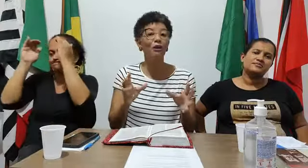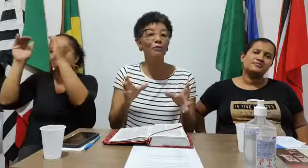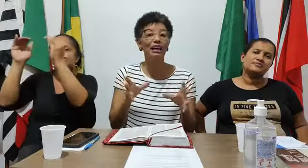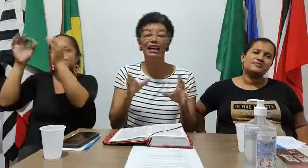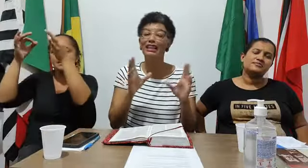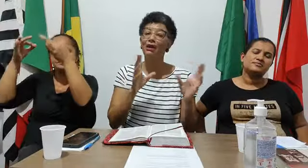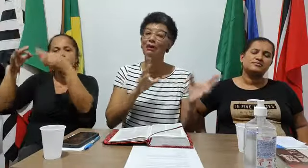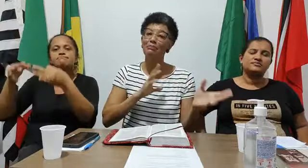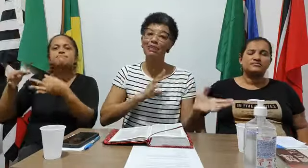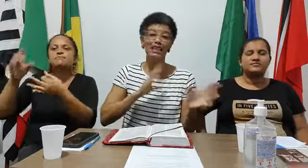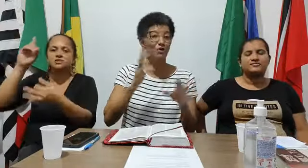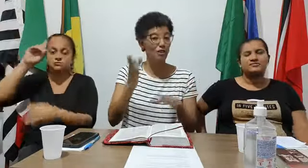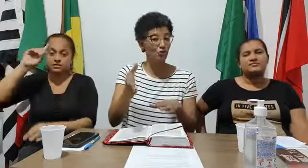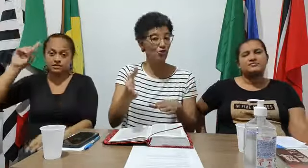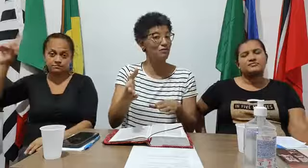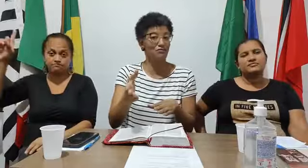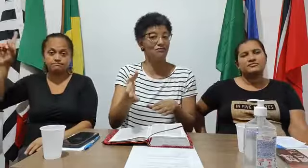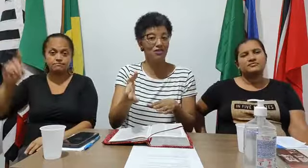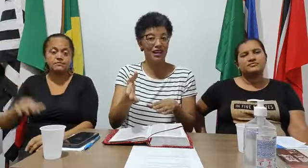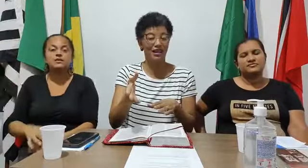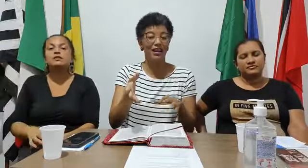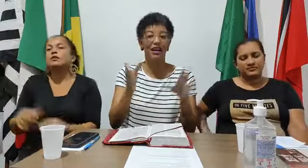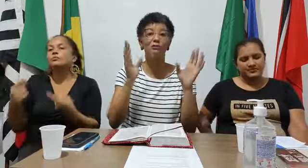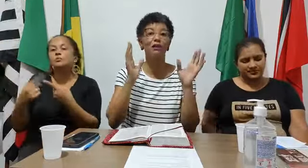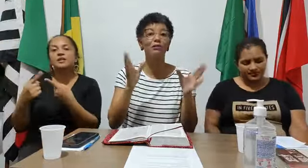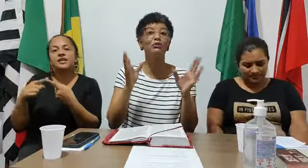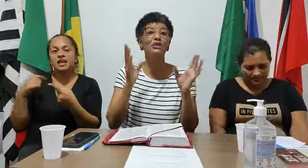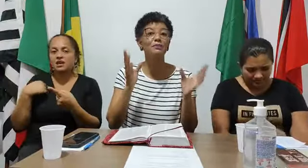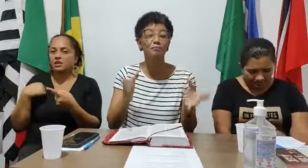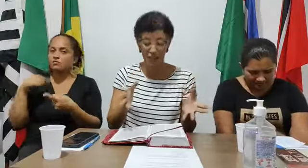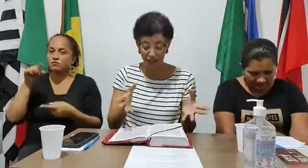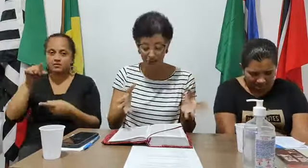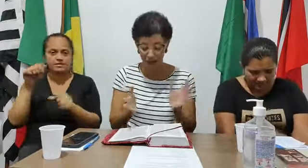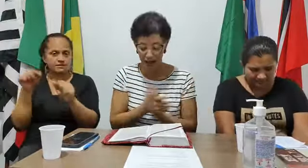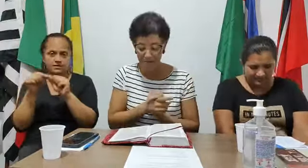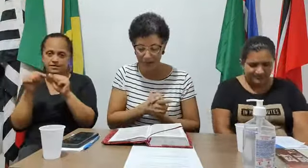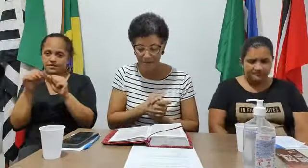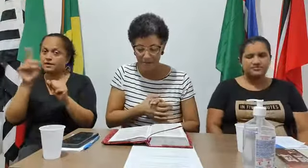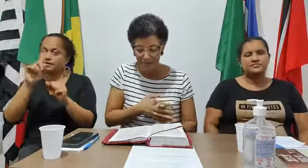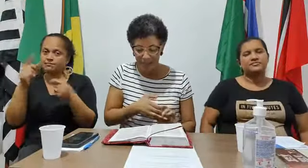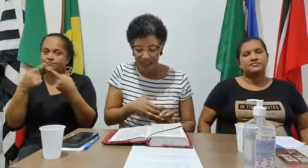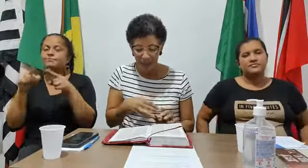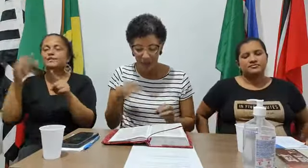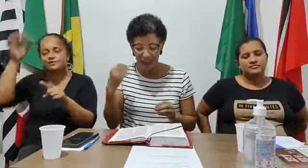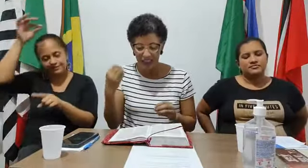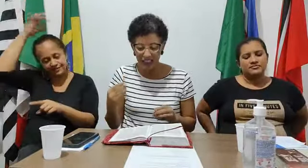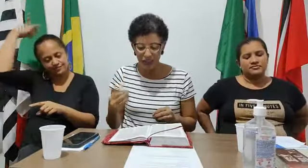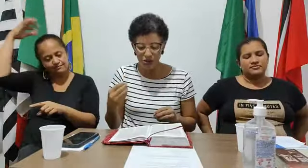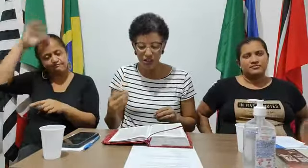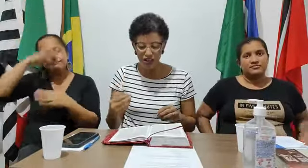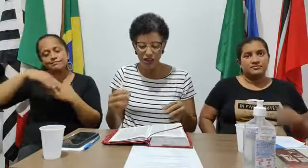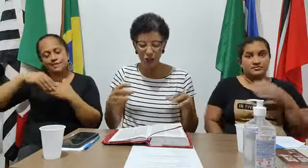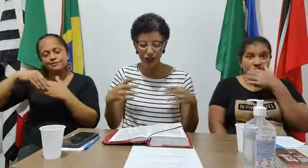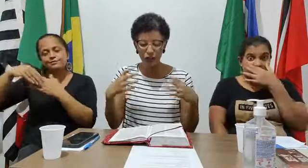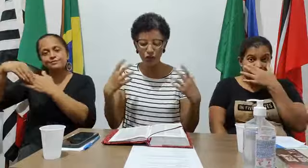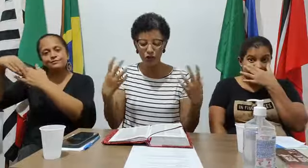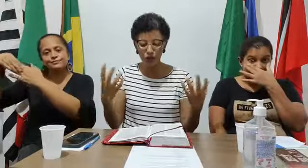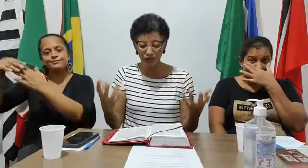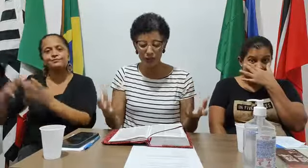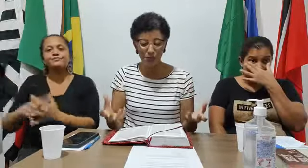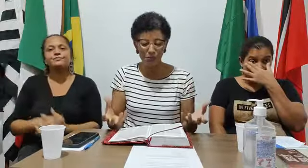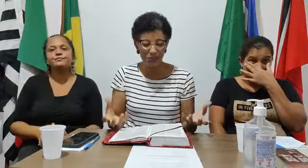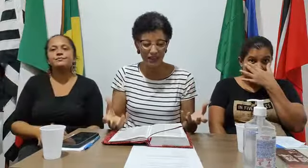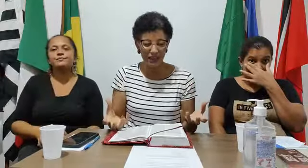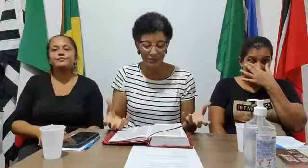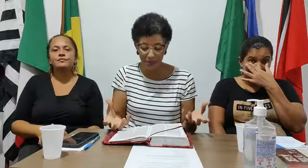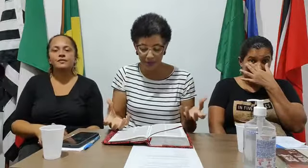a obra não é minha e não é sua, mulher, é uma obra do Espírito, amém? Então, não seja o adorno